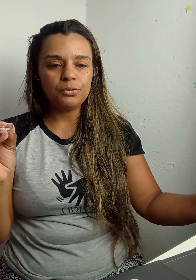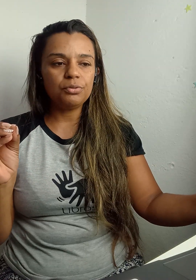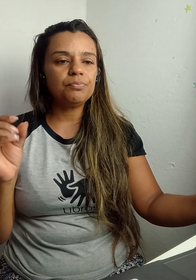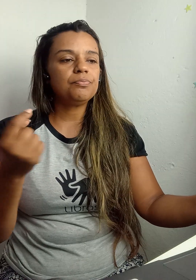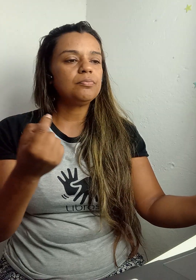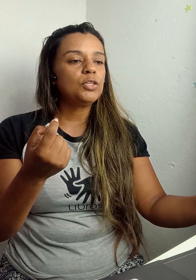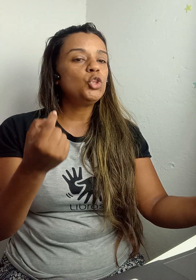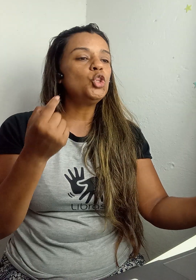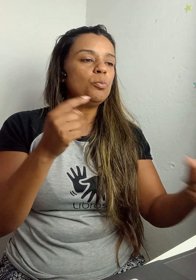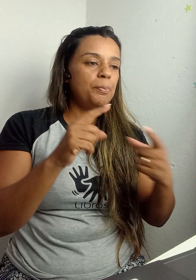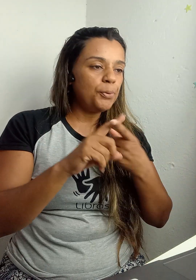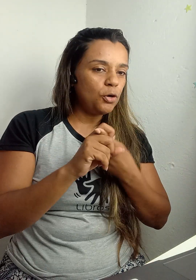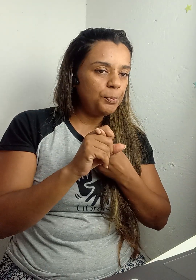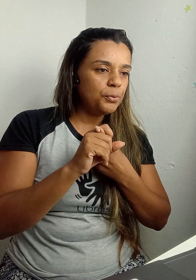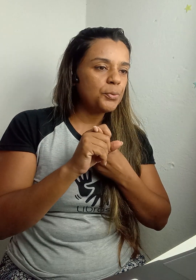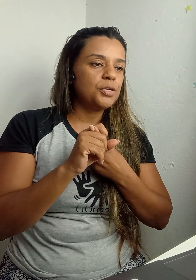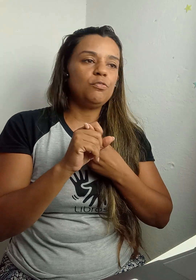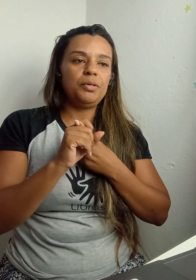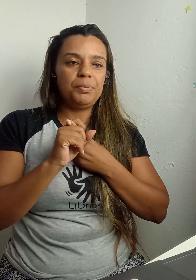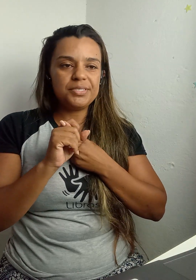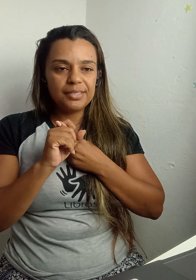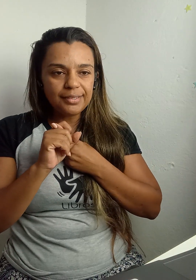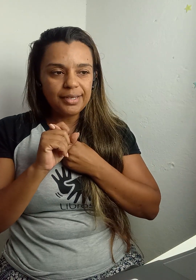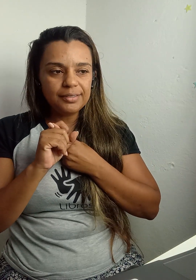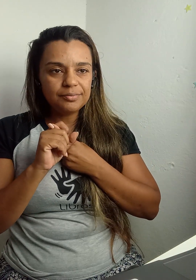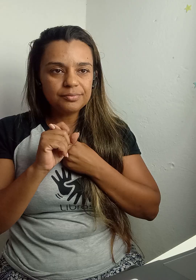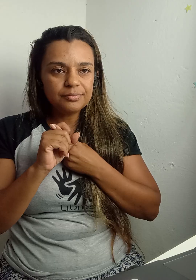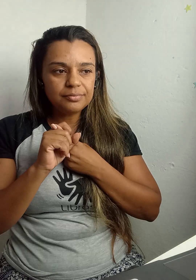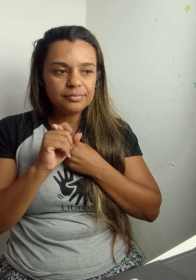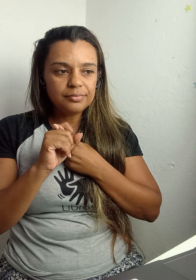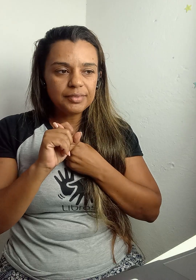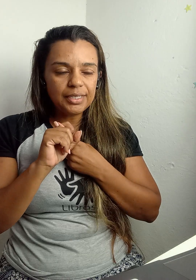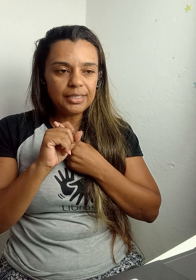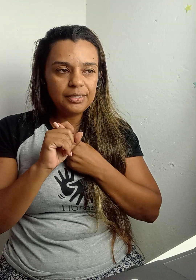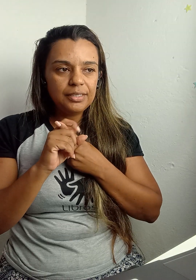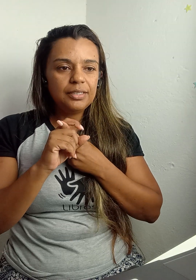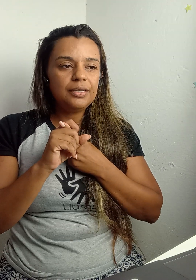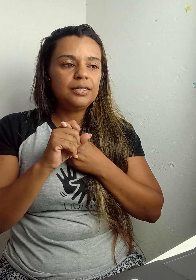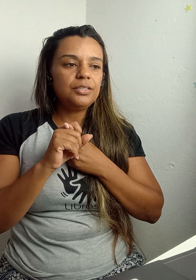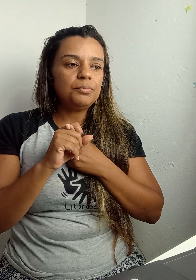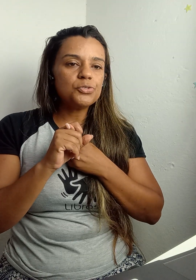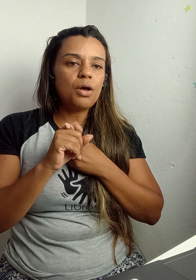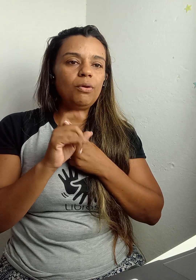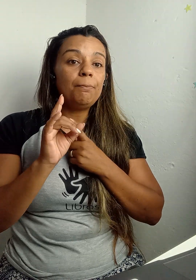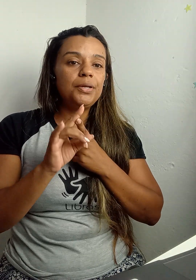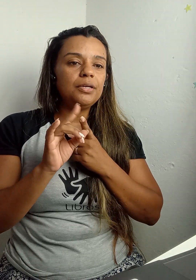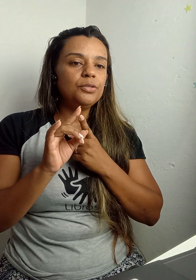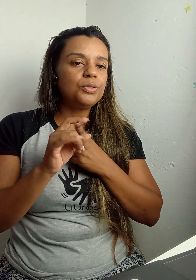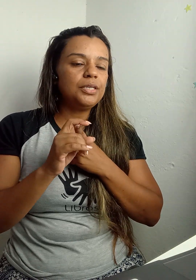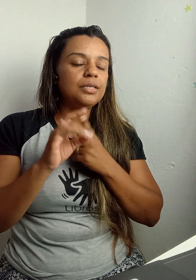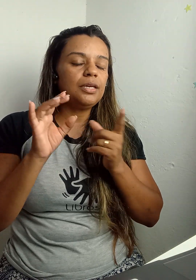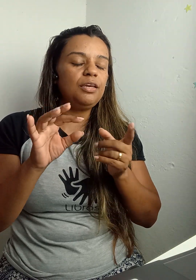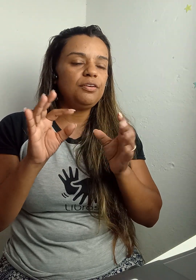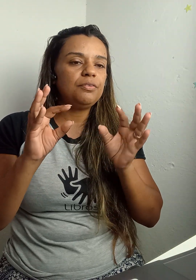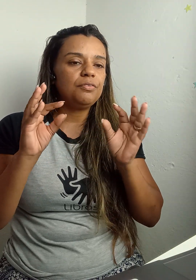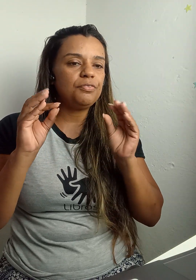alfabeto? Nome próprio, porque eu vou me apresentar, tá? Pessoal, lembrando que quem